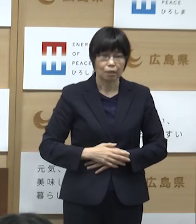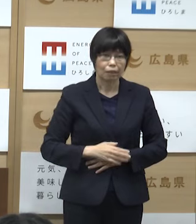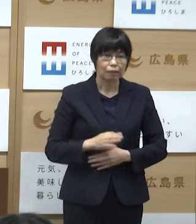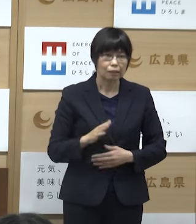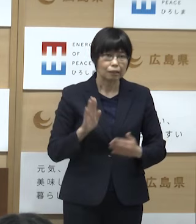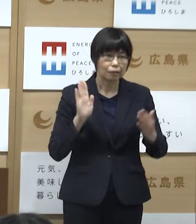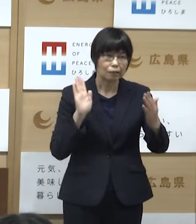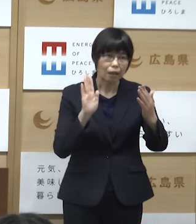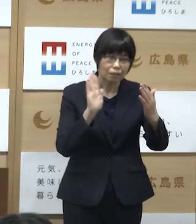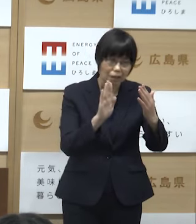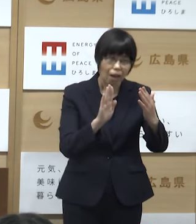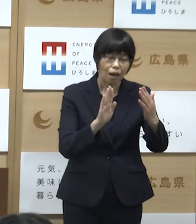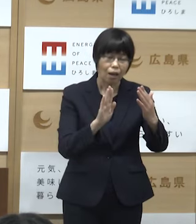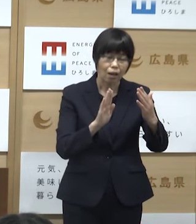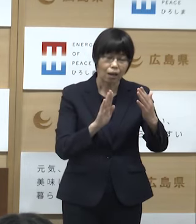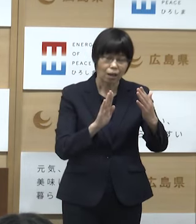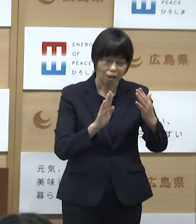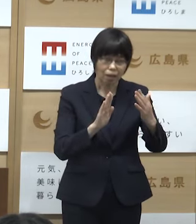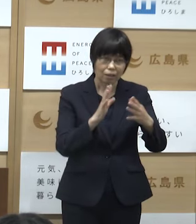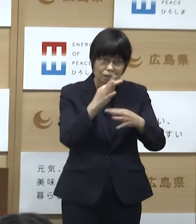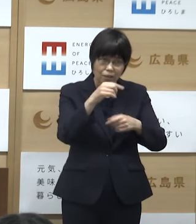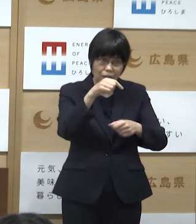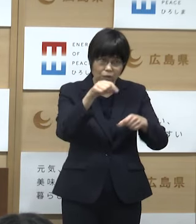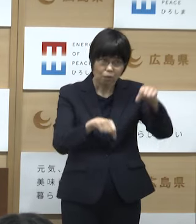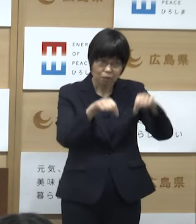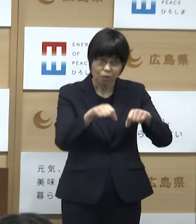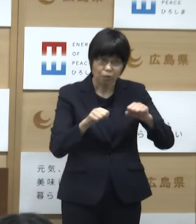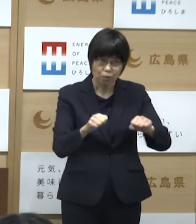近々ということだとは思います。